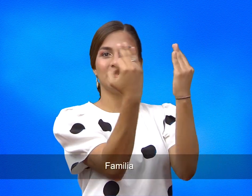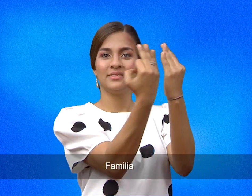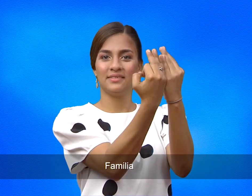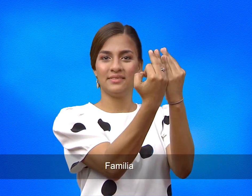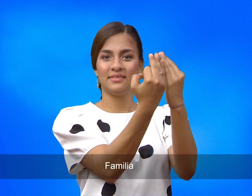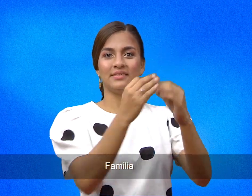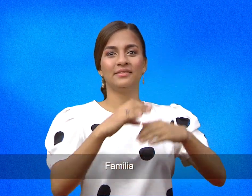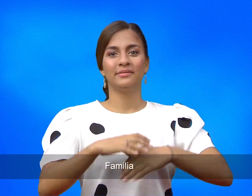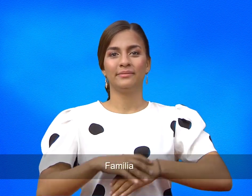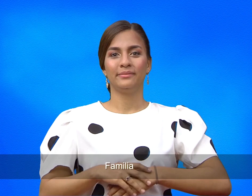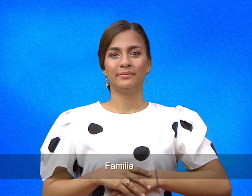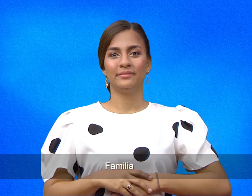Familia.